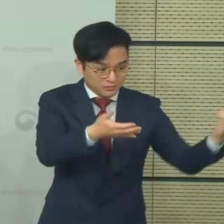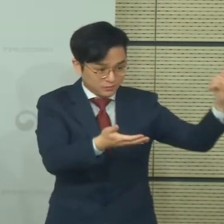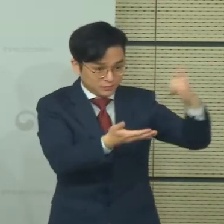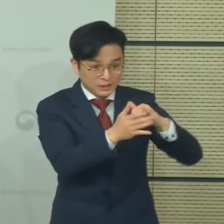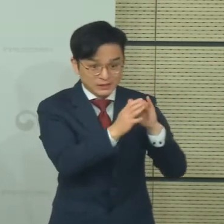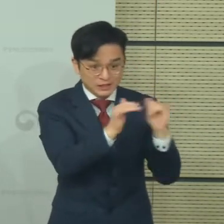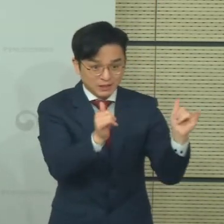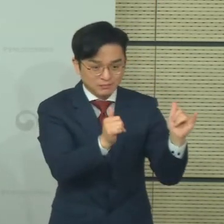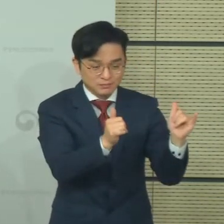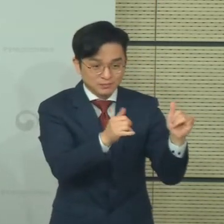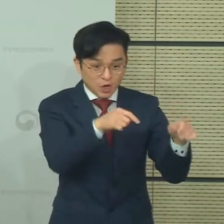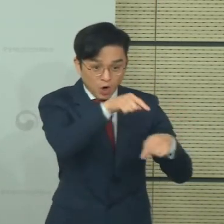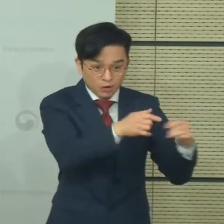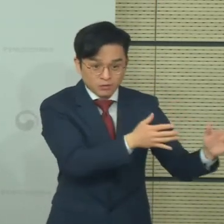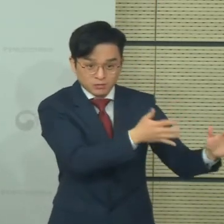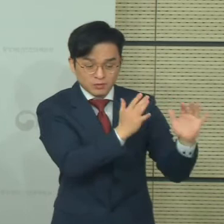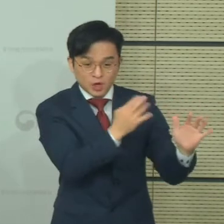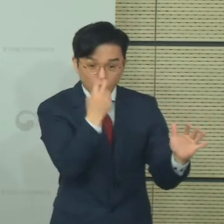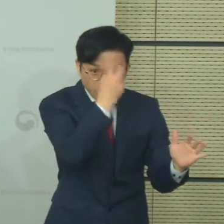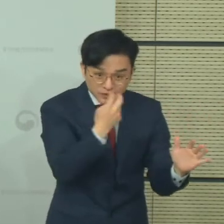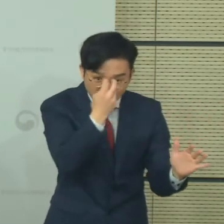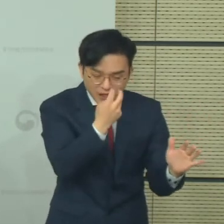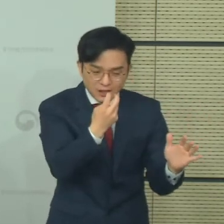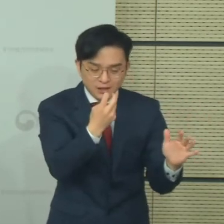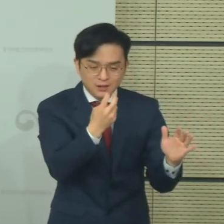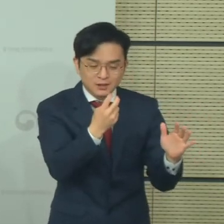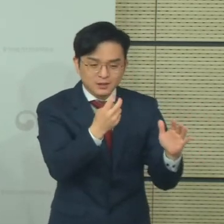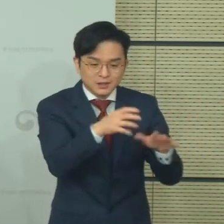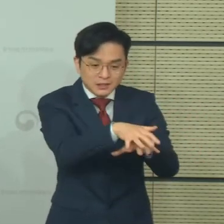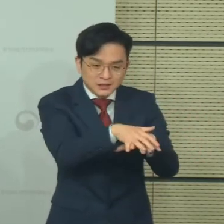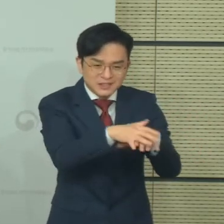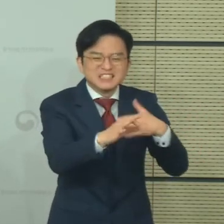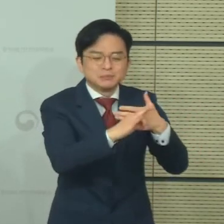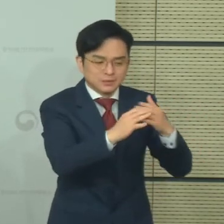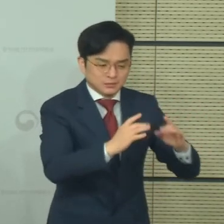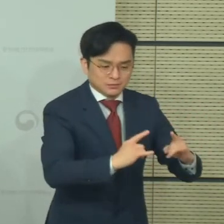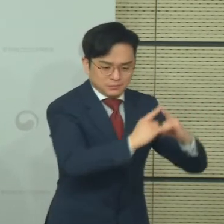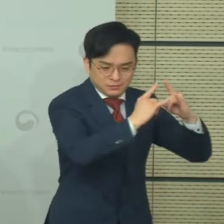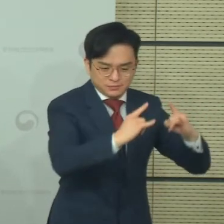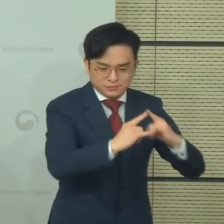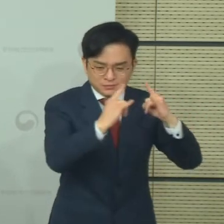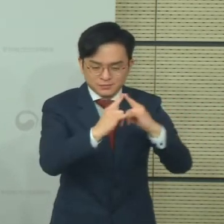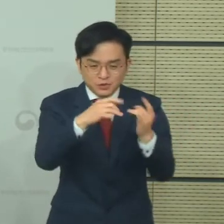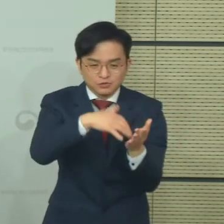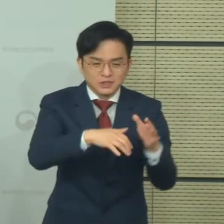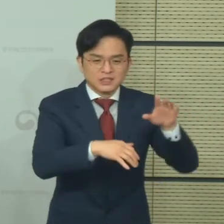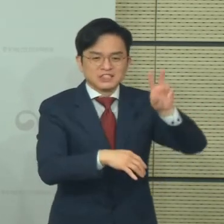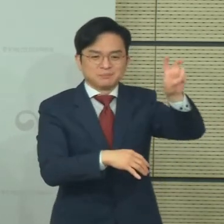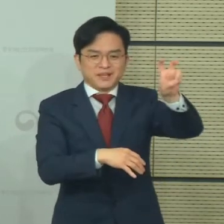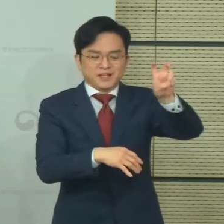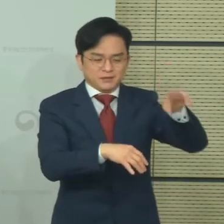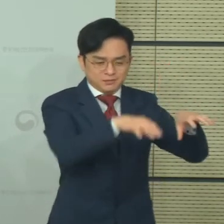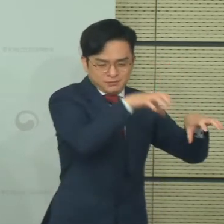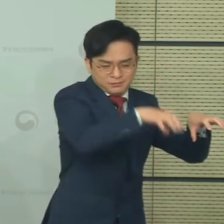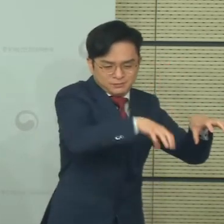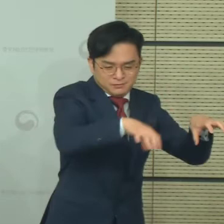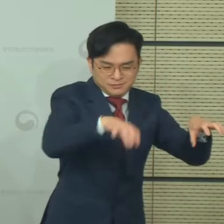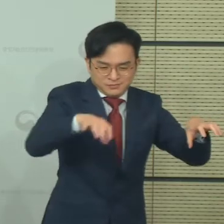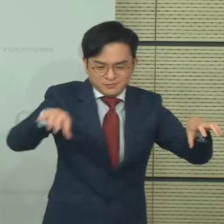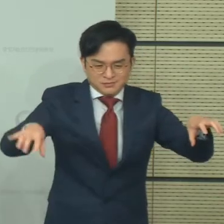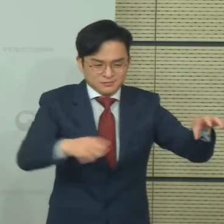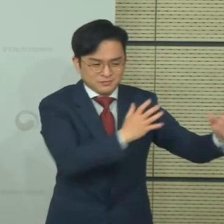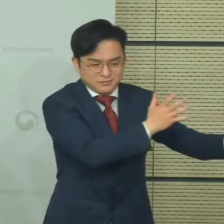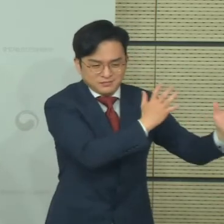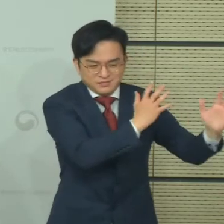빠르게 좀 검체 채취를 할 수 있는 그런 이제 방식으로 저희들이 이제 고민을 하고 있고 수요일부터